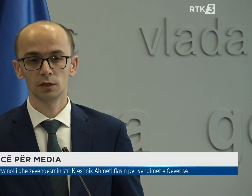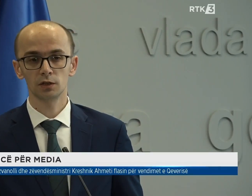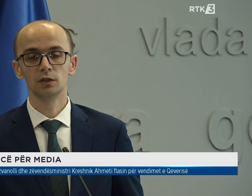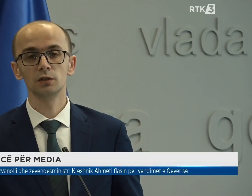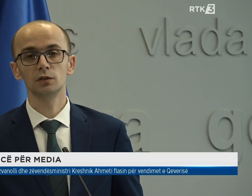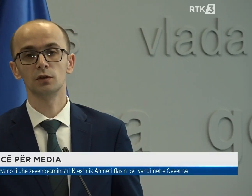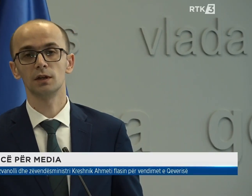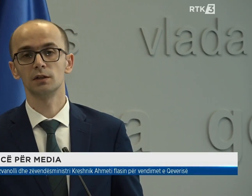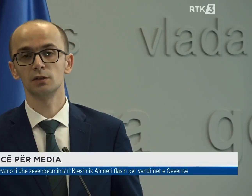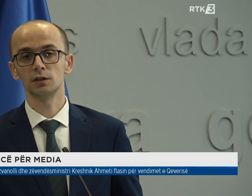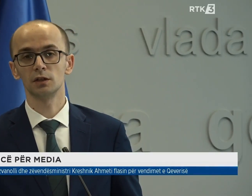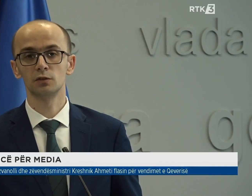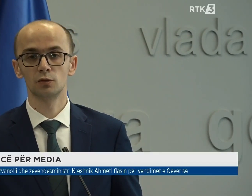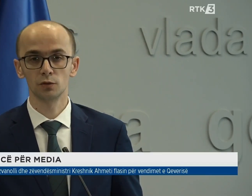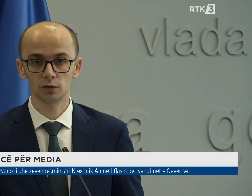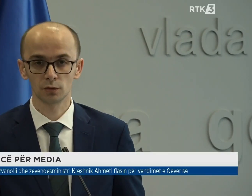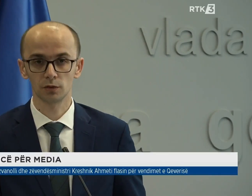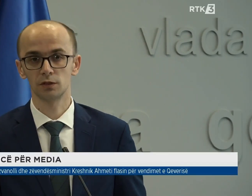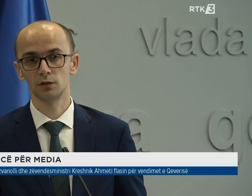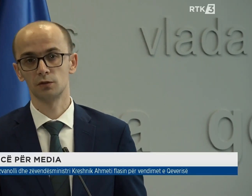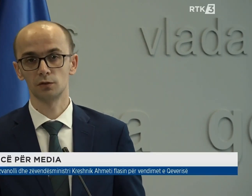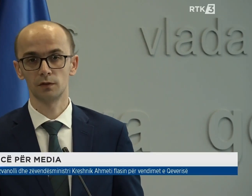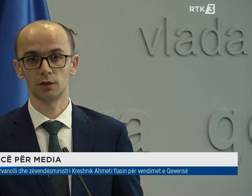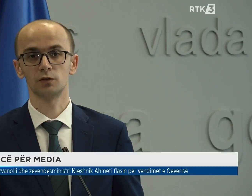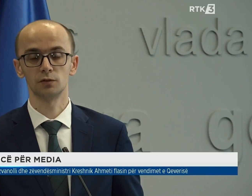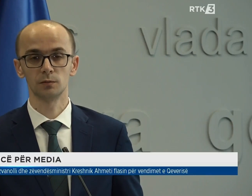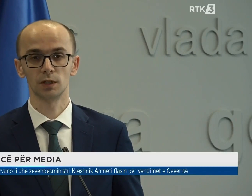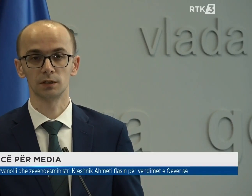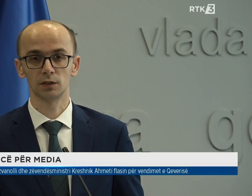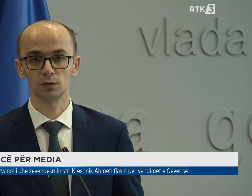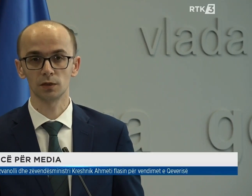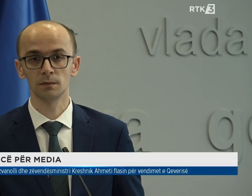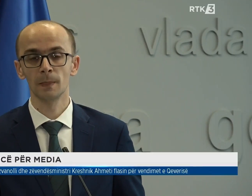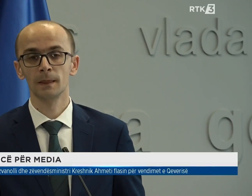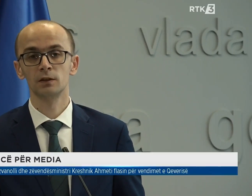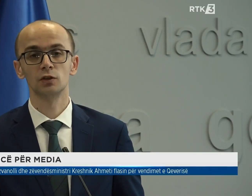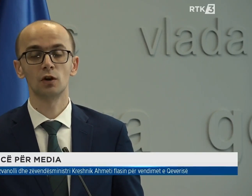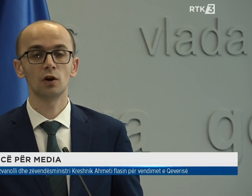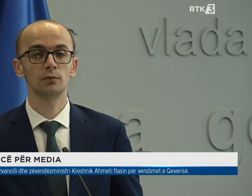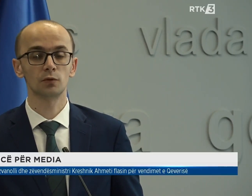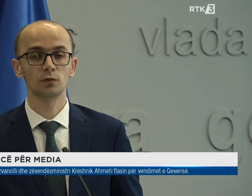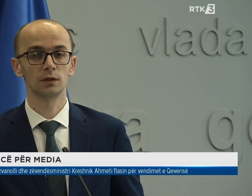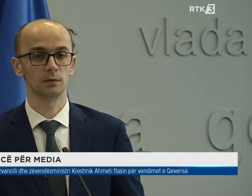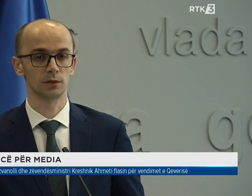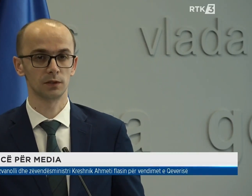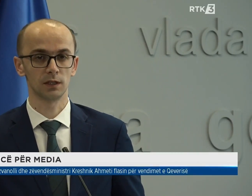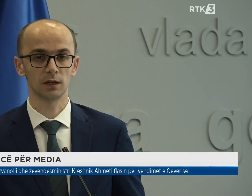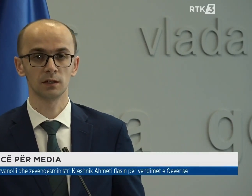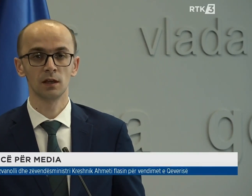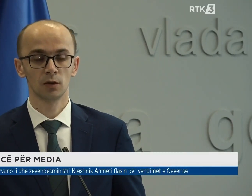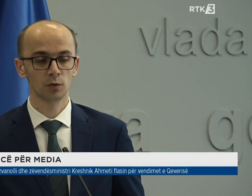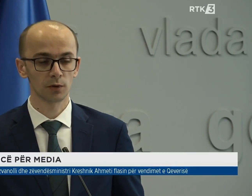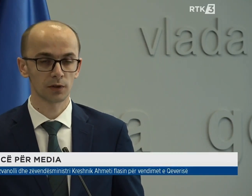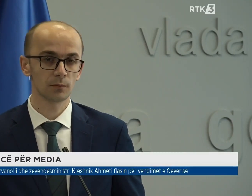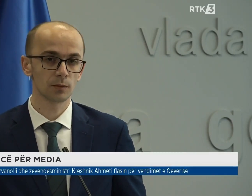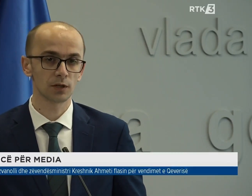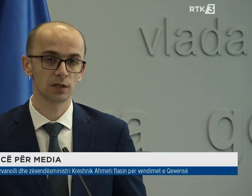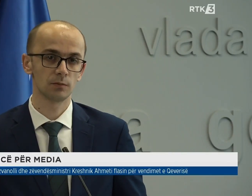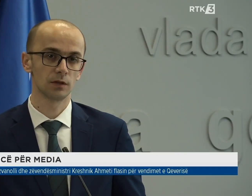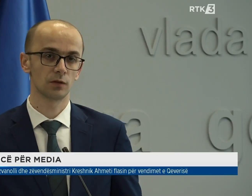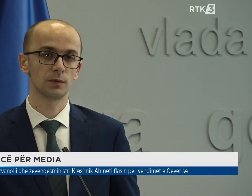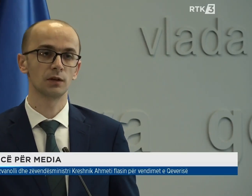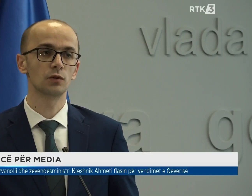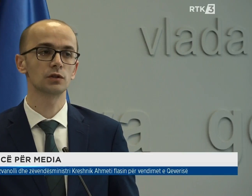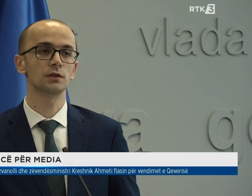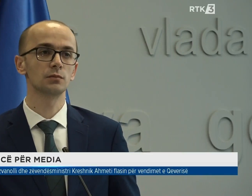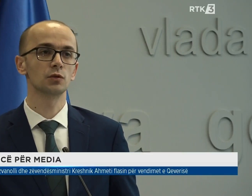që është një ndër organizatat kryesore që Kosova ka synim të antarësohet dhe që hap rrugën edhe për të tjerat. Kur për them për